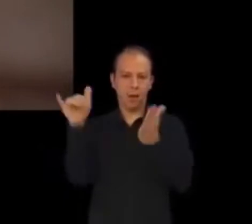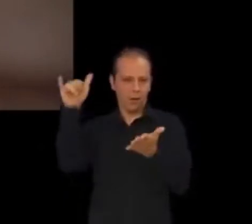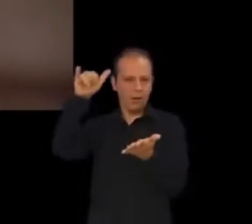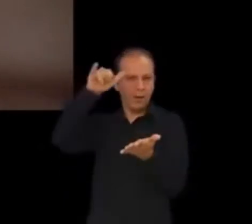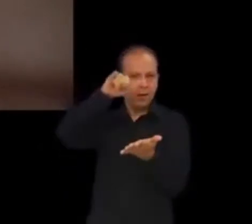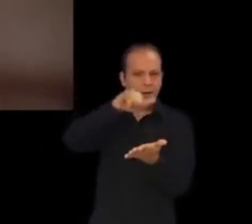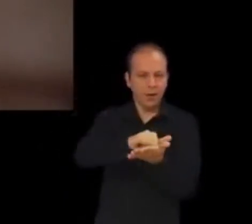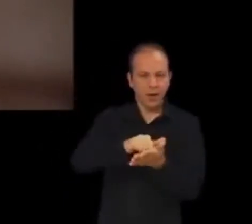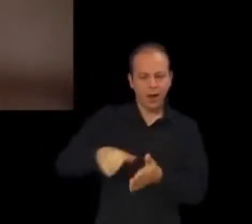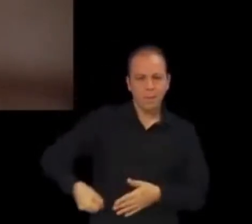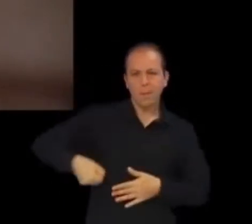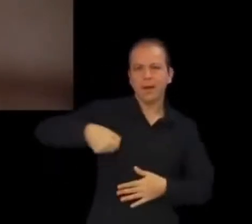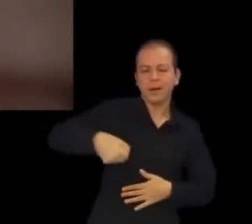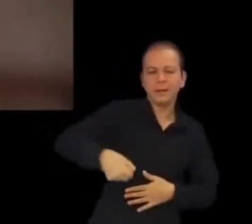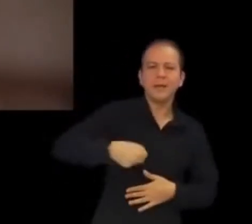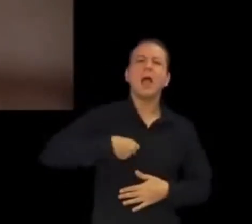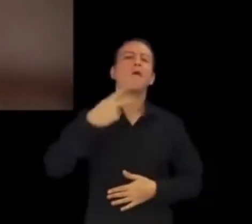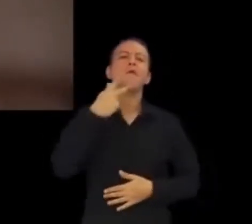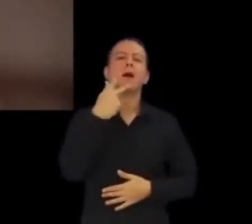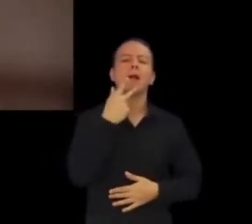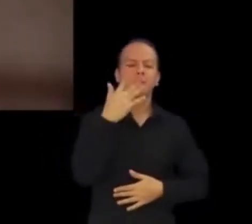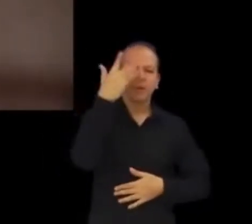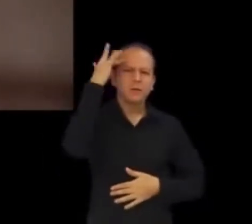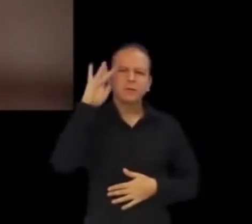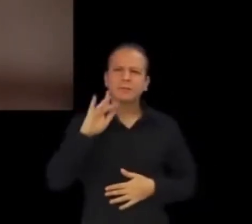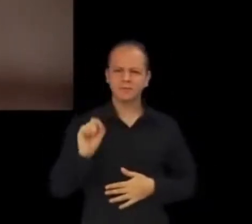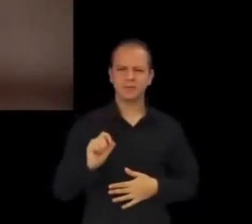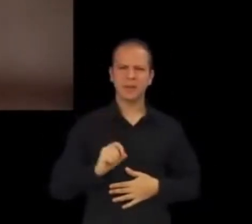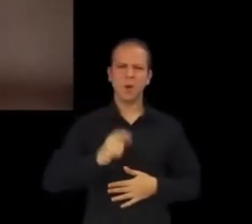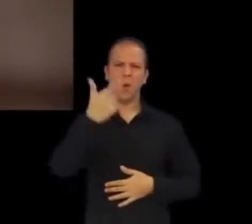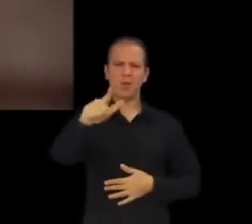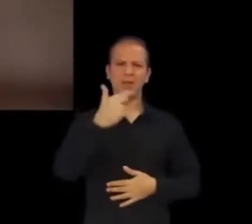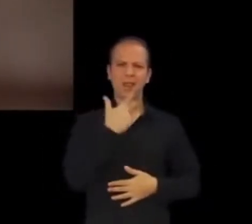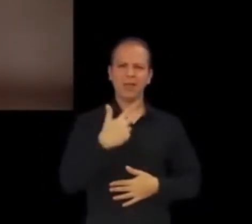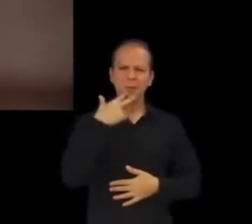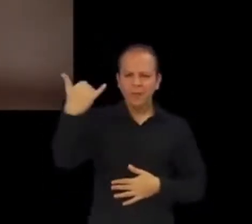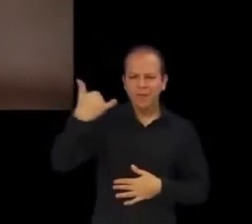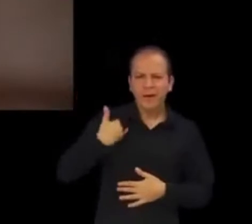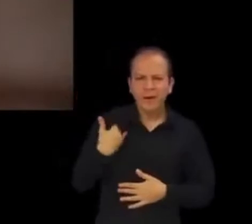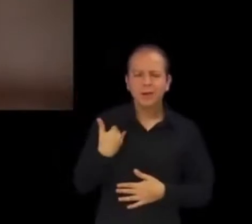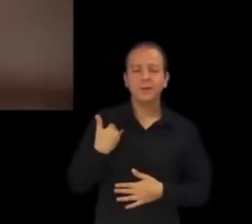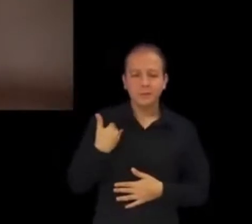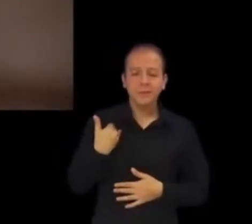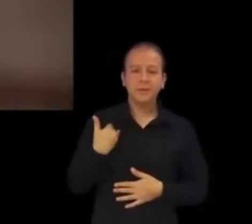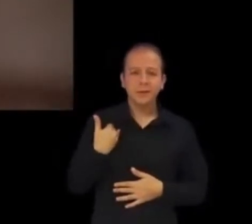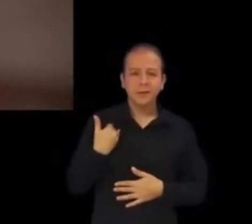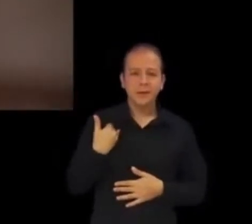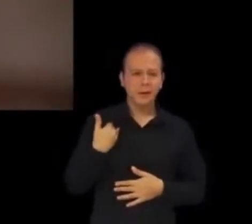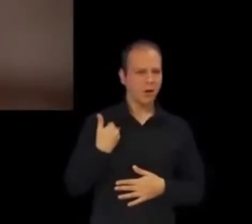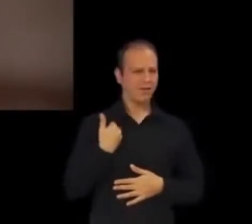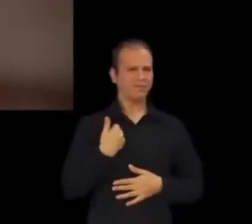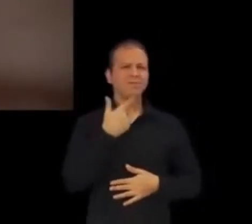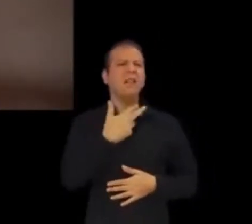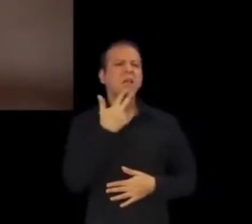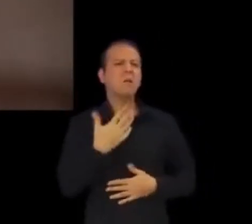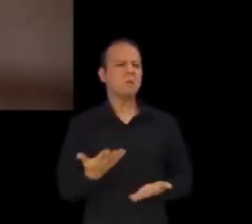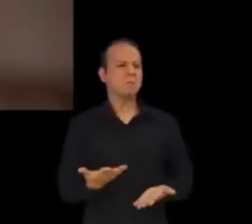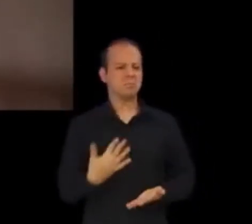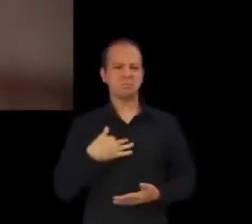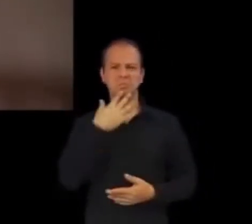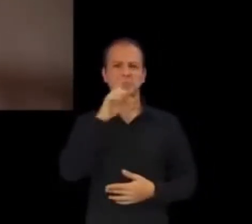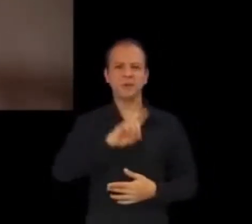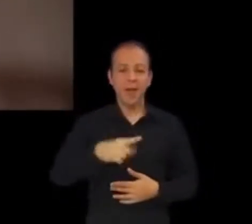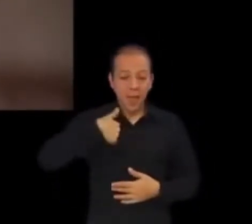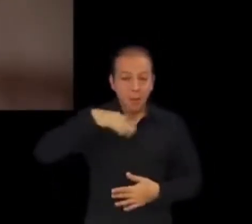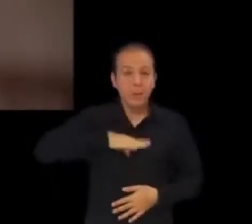aqui, pra me achar na hora e pra falar, ele responde outra língua. Gesticula e sorri. Pô, que língua é